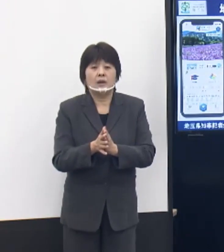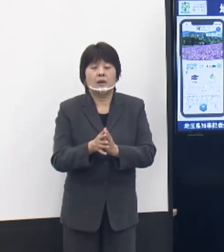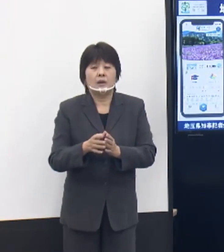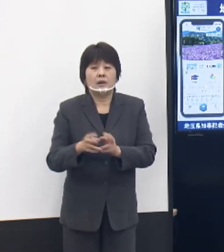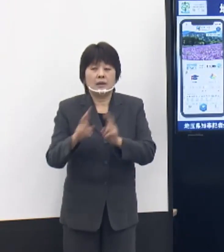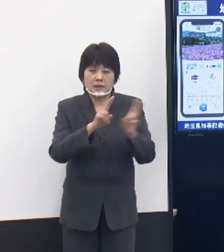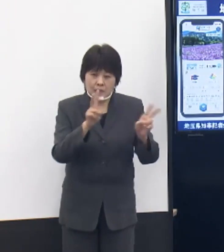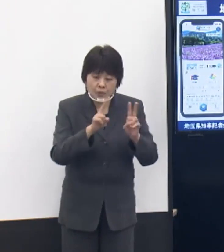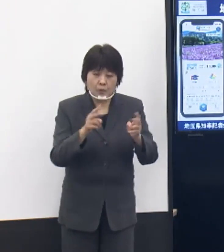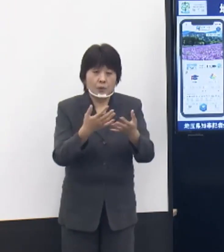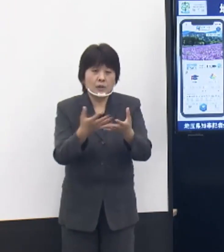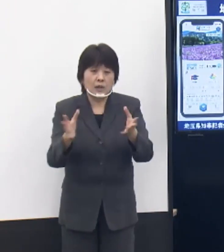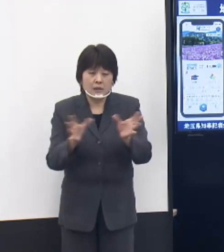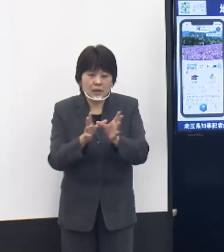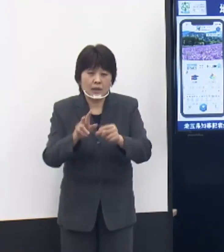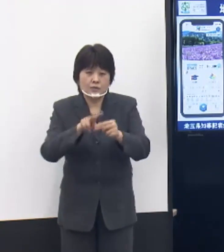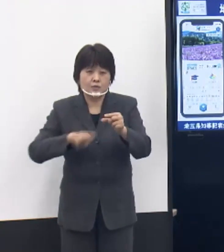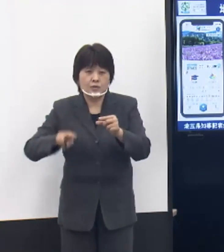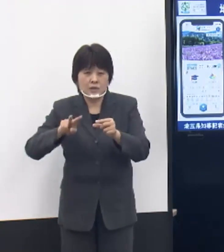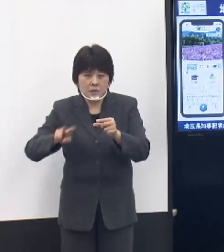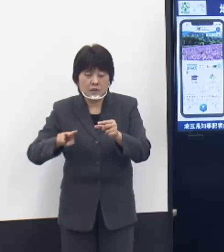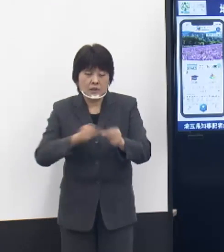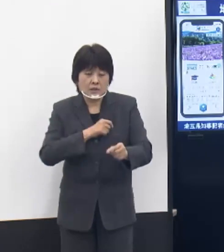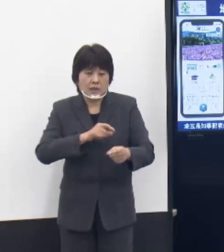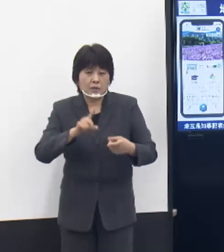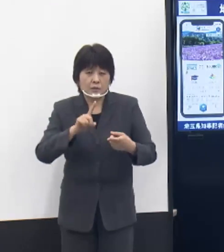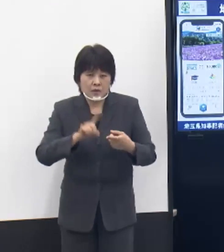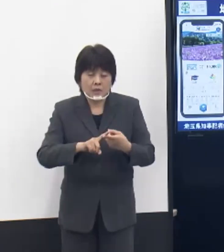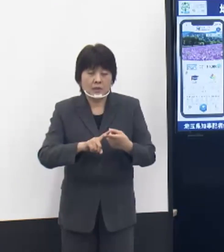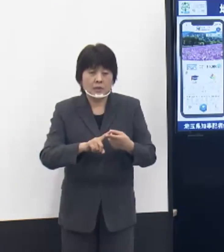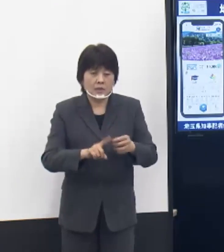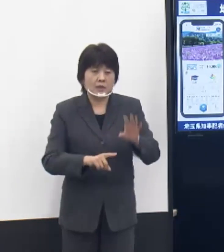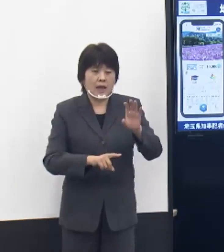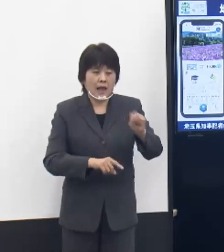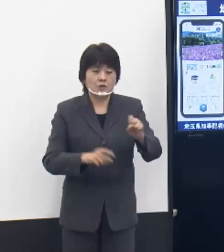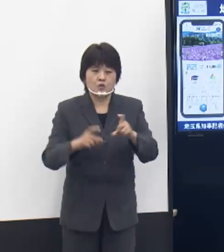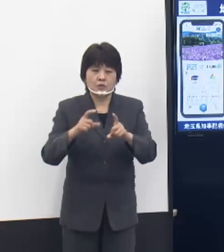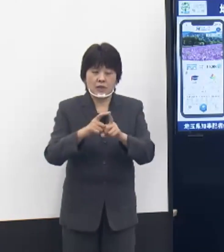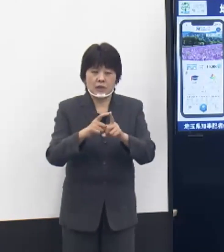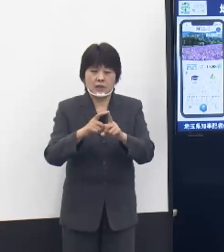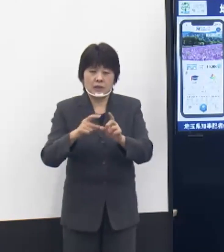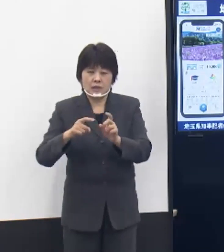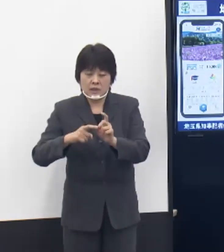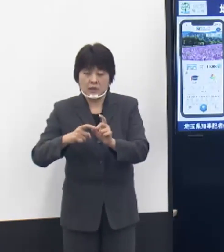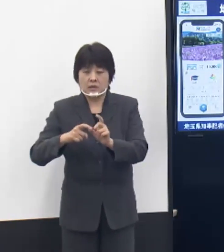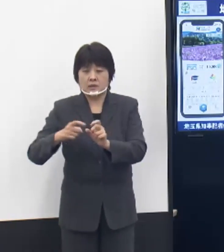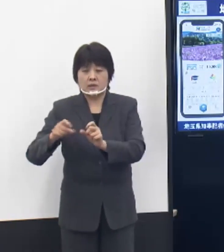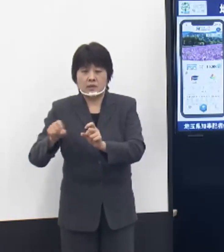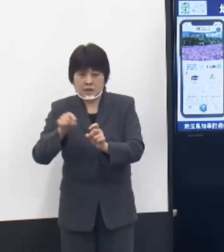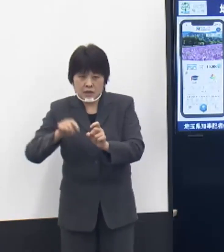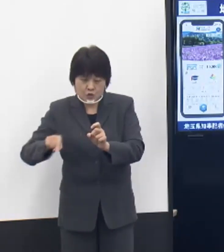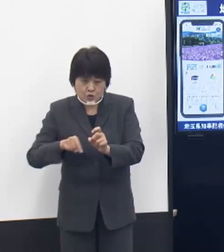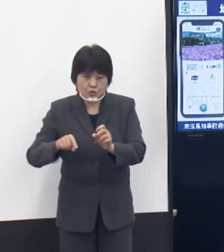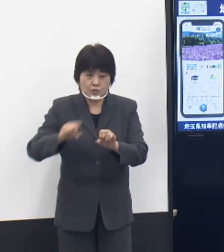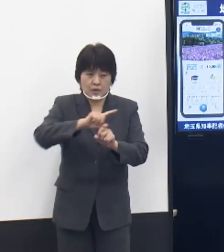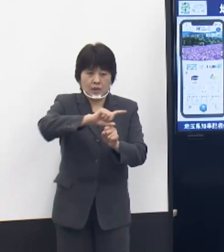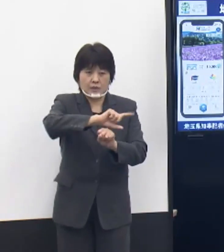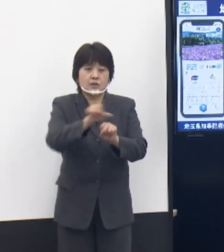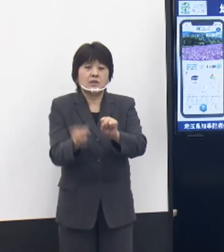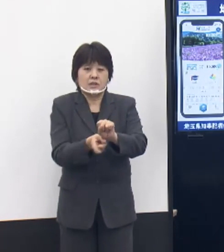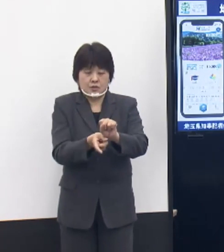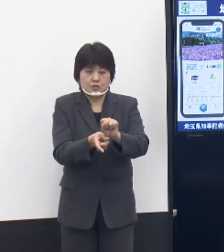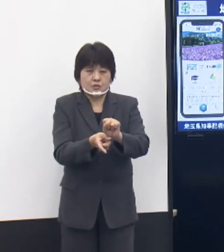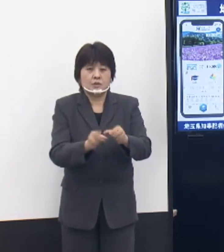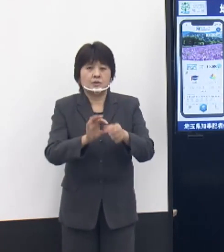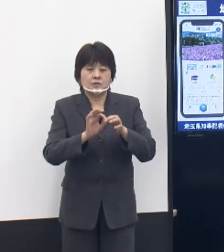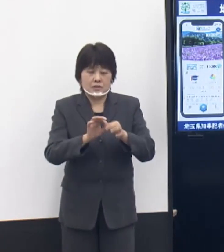業、団体などを中心に積極的に SDGs の普及活動を行ってまいりました。次の